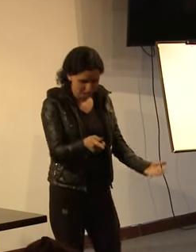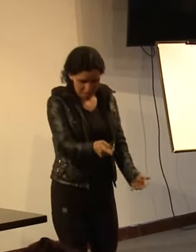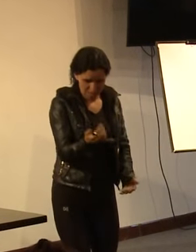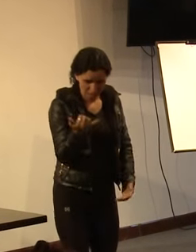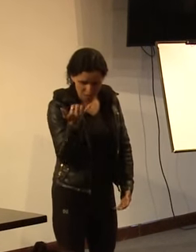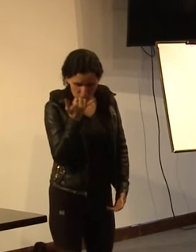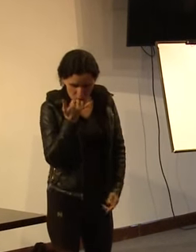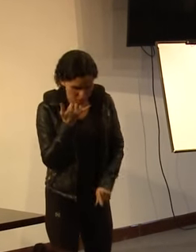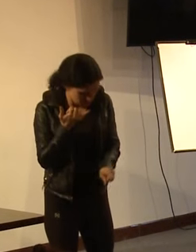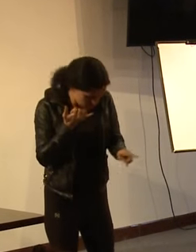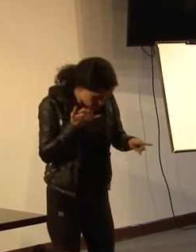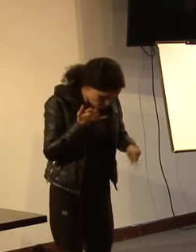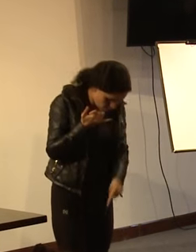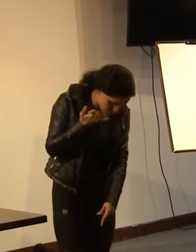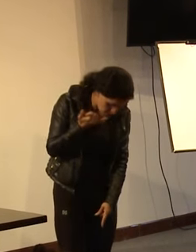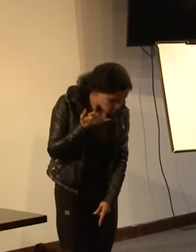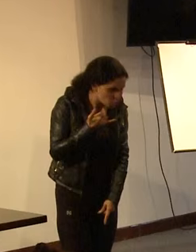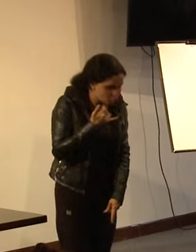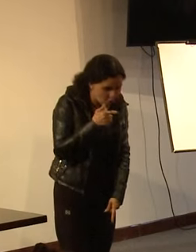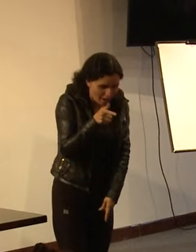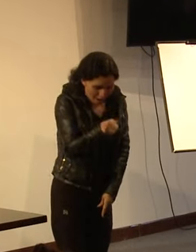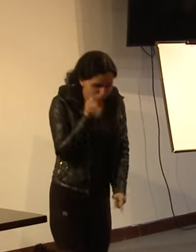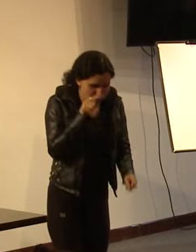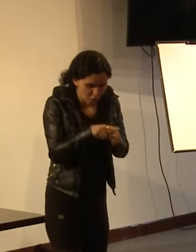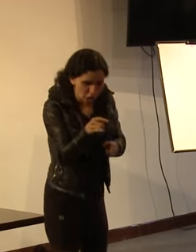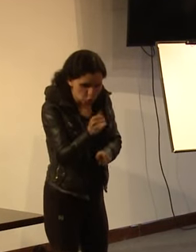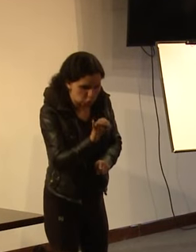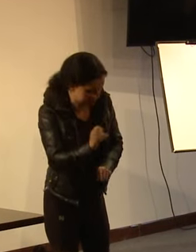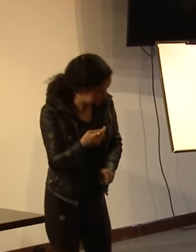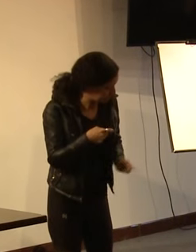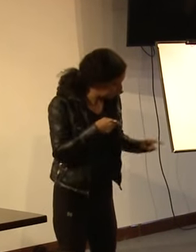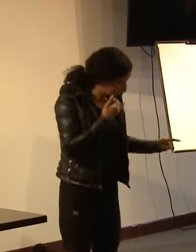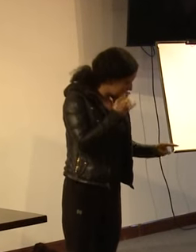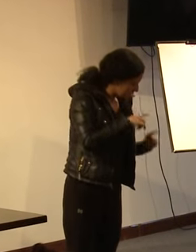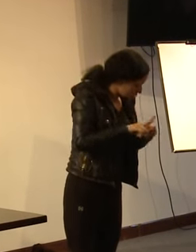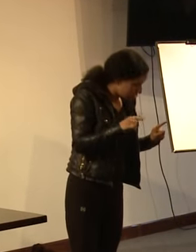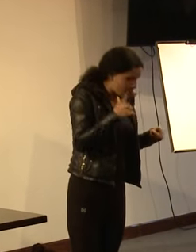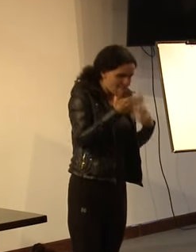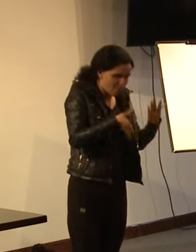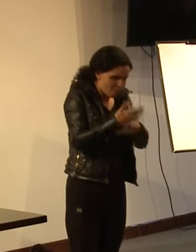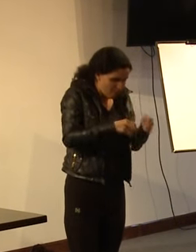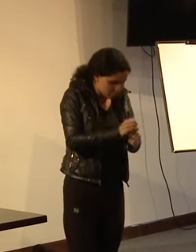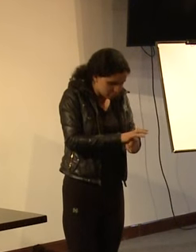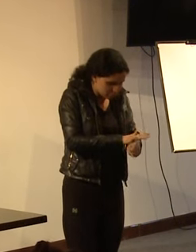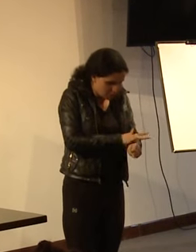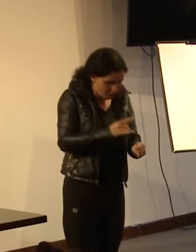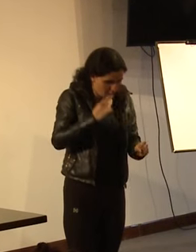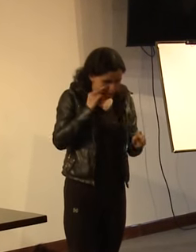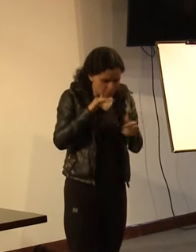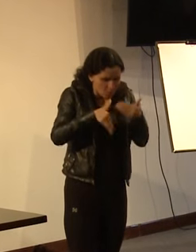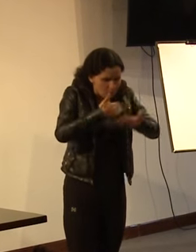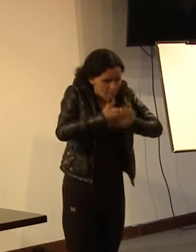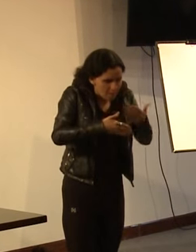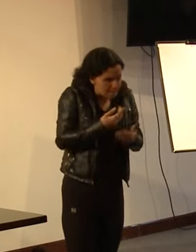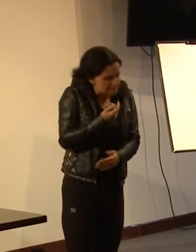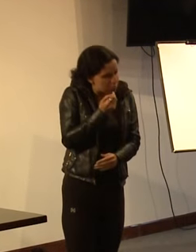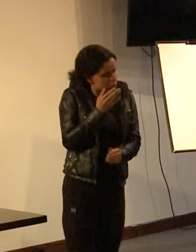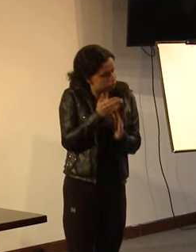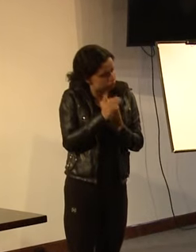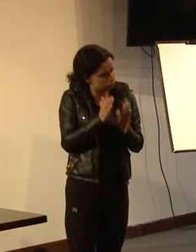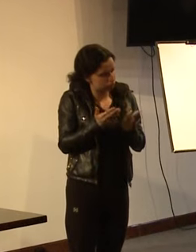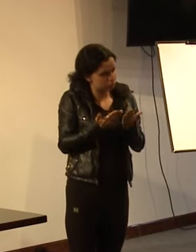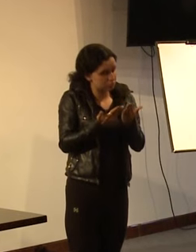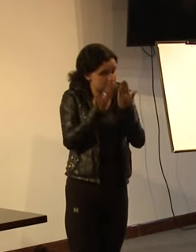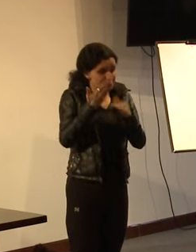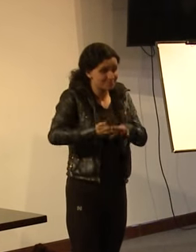igual a este. Y sé cómo se hace ese azul y cómo se llega allá, porque uno va desarrollando esa sensibilidad que se va afinando muchísimo. Y entonces, cuando, si